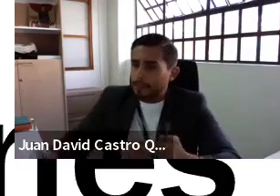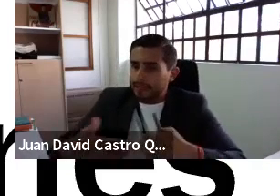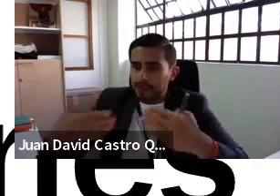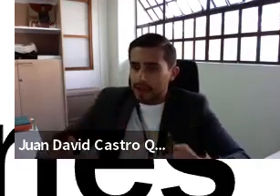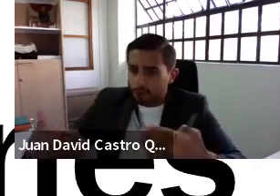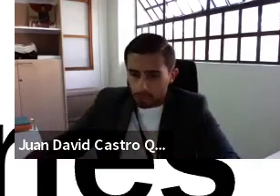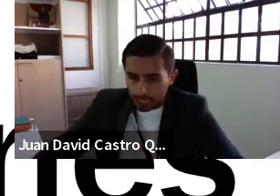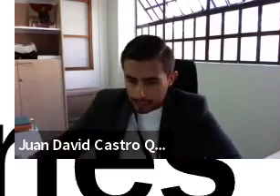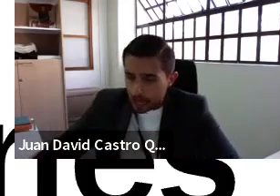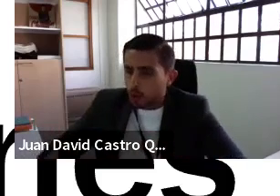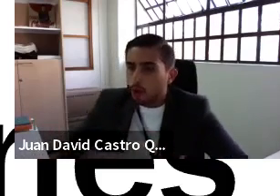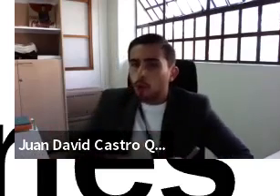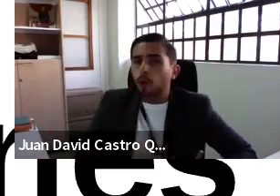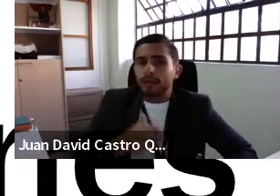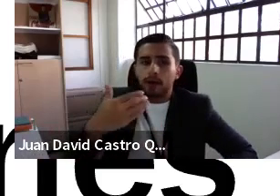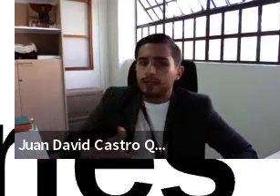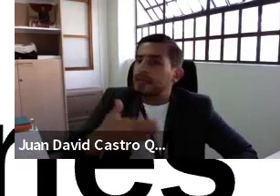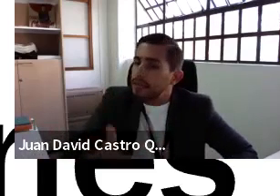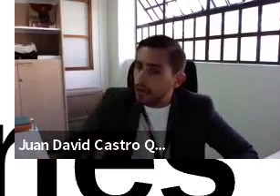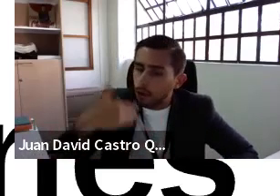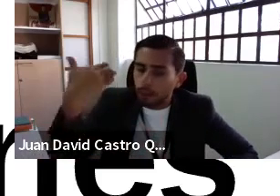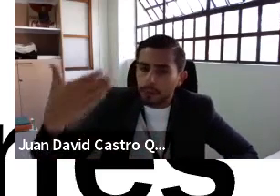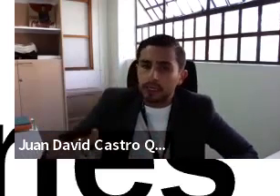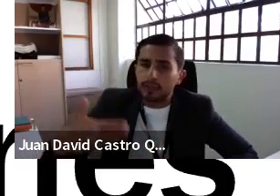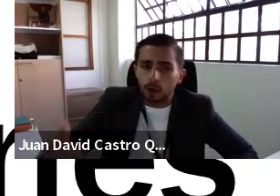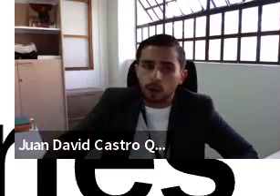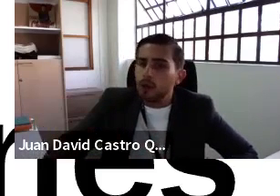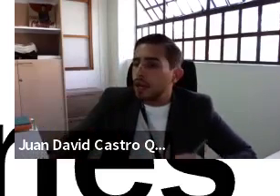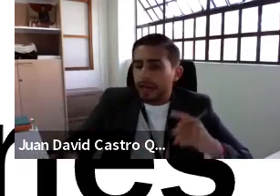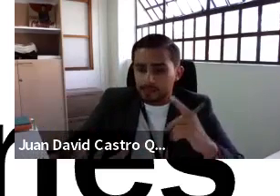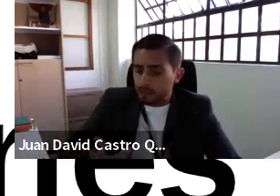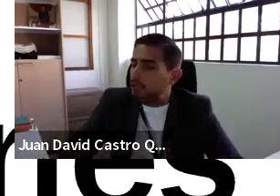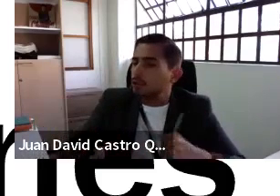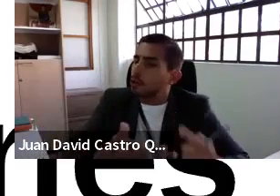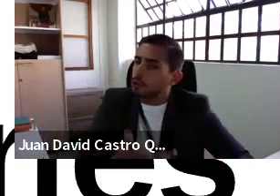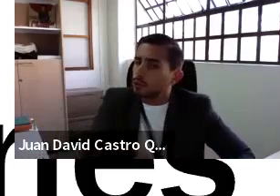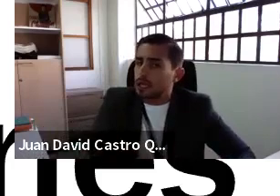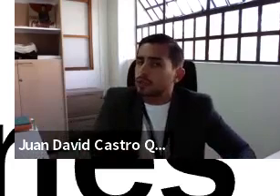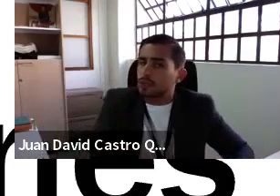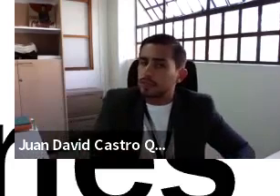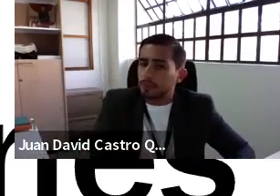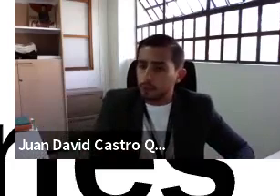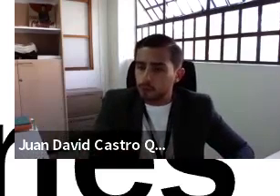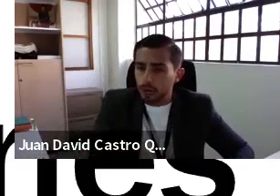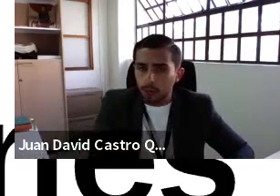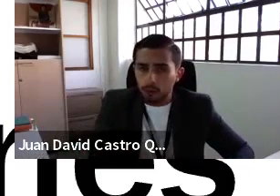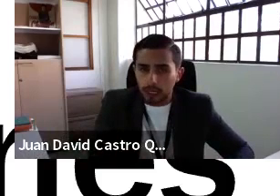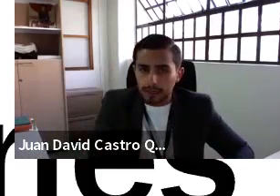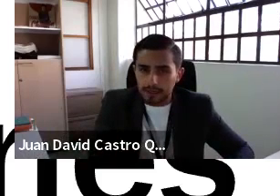aprendizaje formalizado o a través del diálogo permanente con expertos y con otros actores que también nos pueden aportar en ese